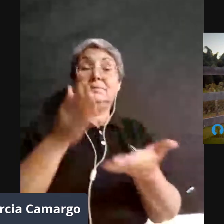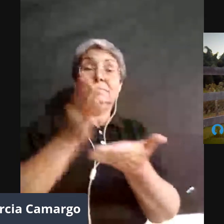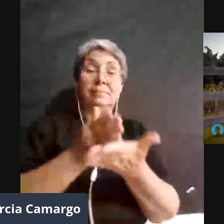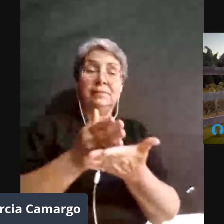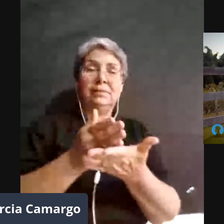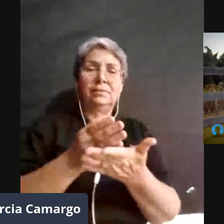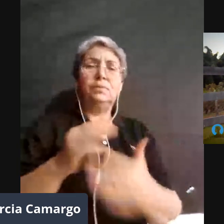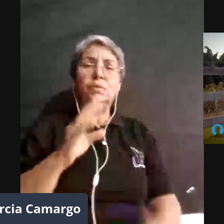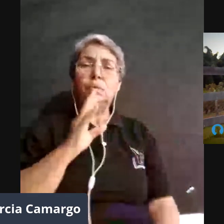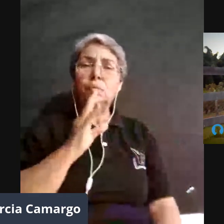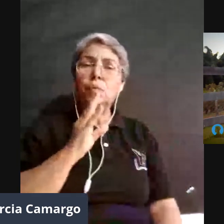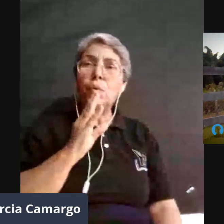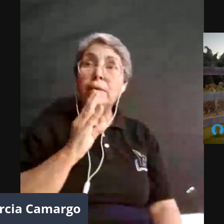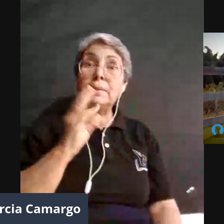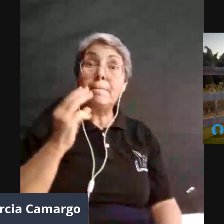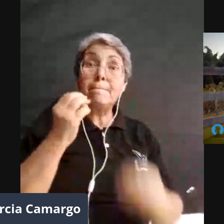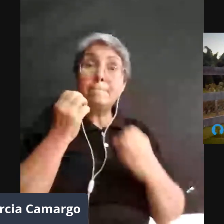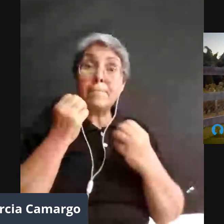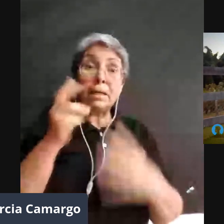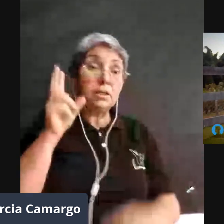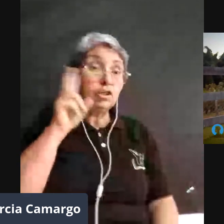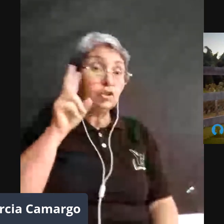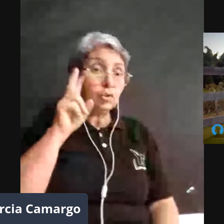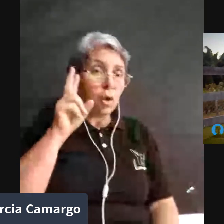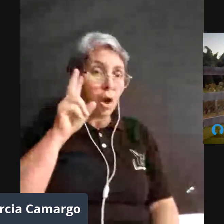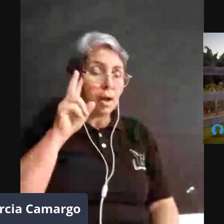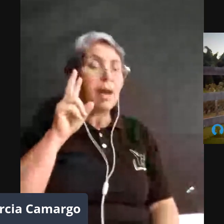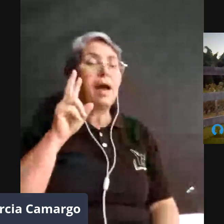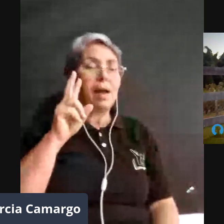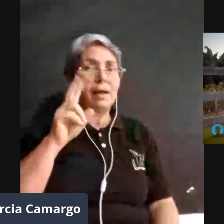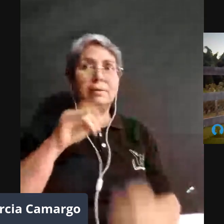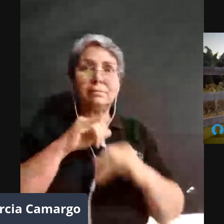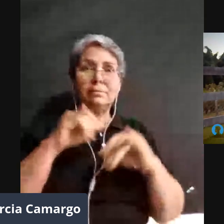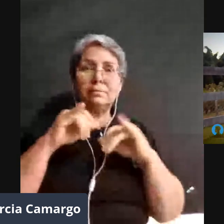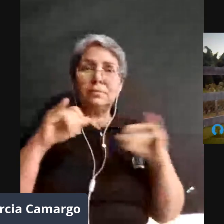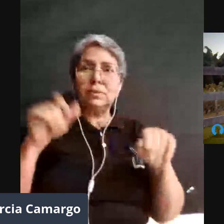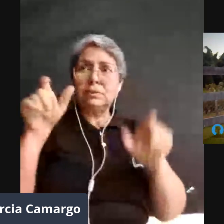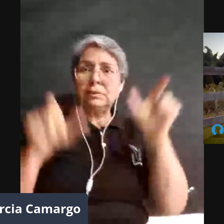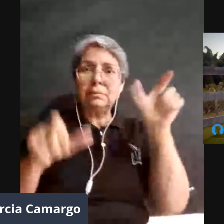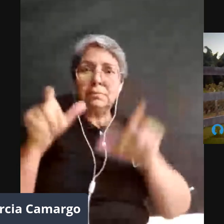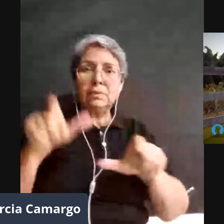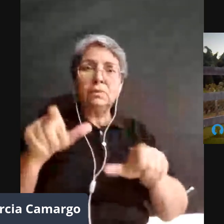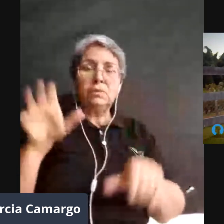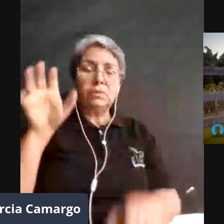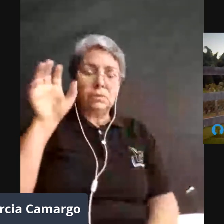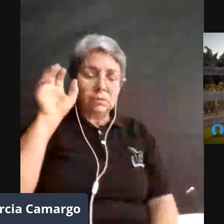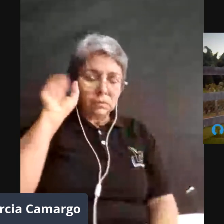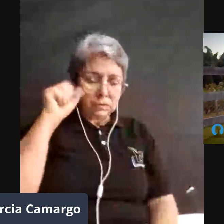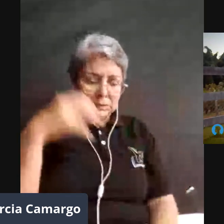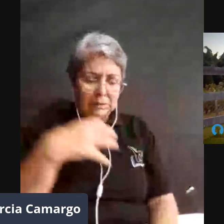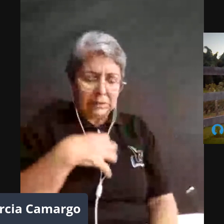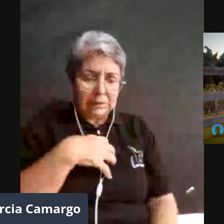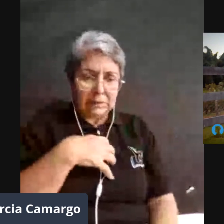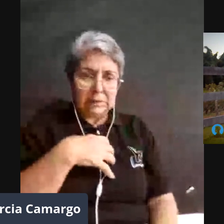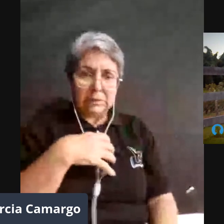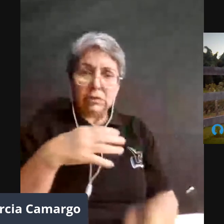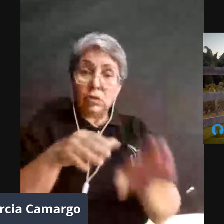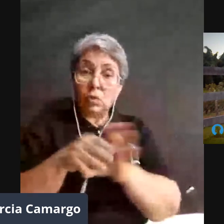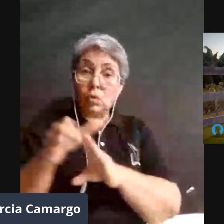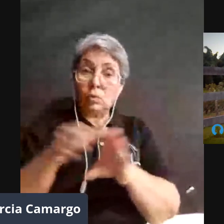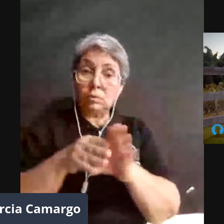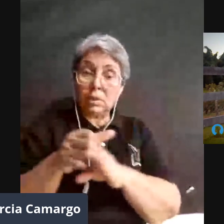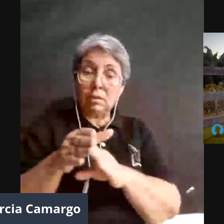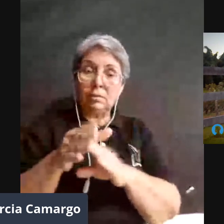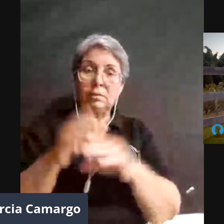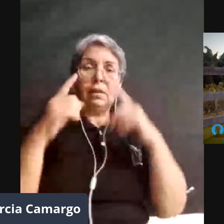a mensagem não vai falhar. Mas para todo aquele que ouvir, para todo aquele que atender ao conselho da testemunha verdadeira, aí